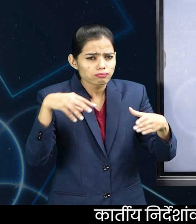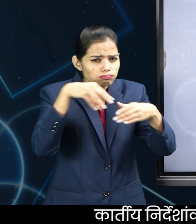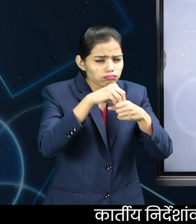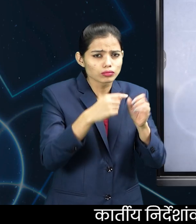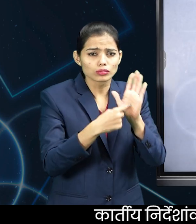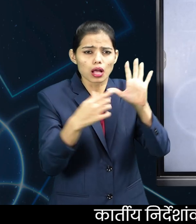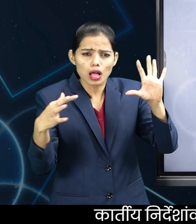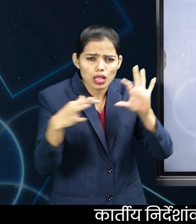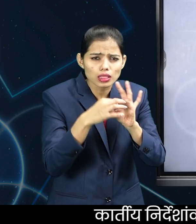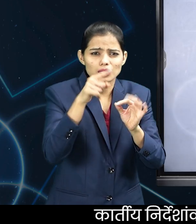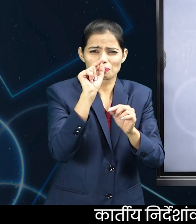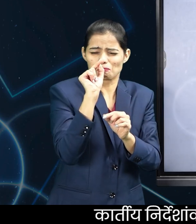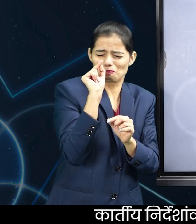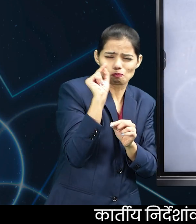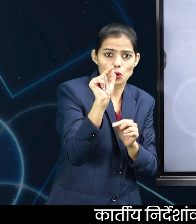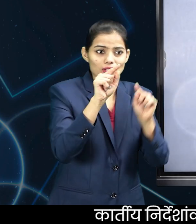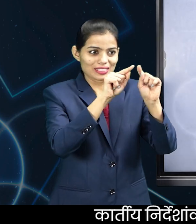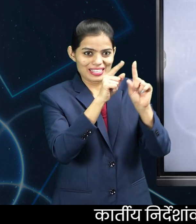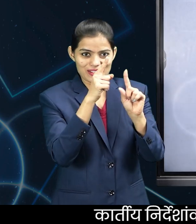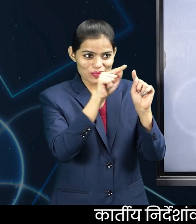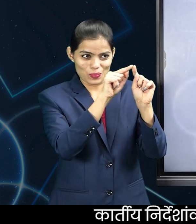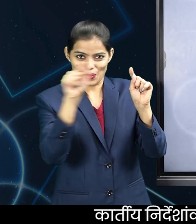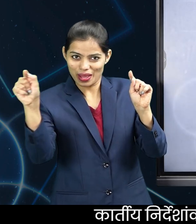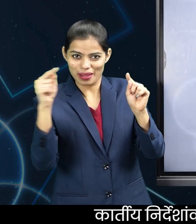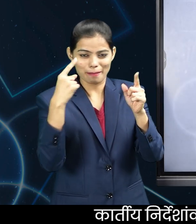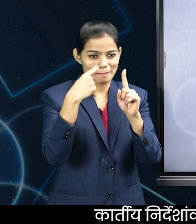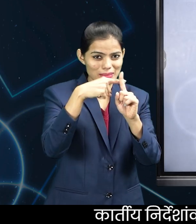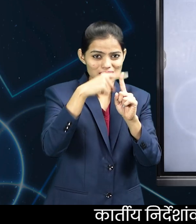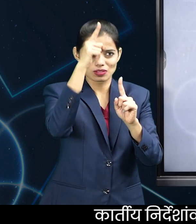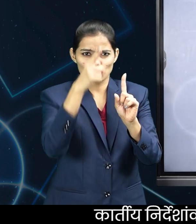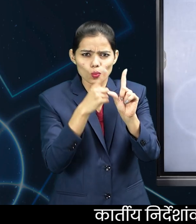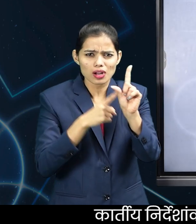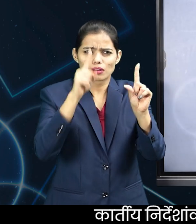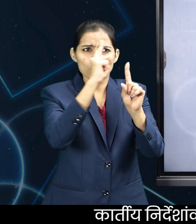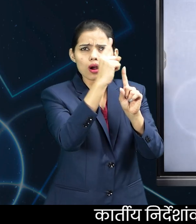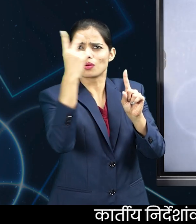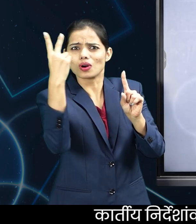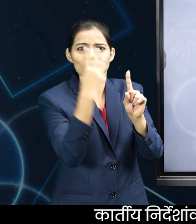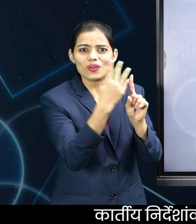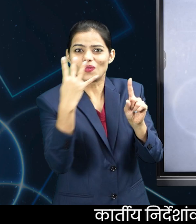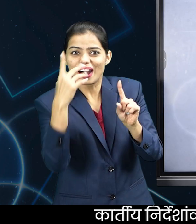कार्तीय निर्देशांक तल पर बिंदुओं और चतुर्भुजों को पहचानना।